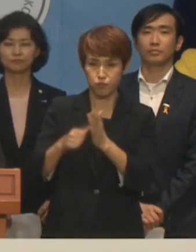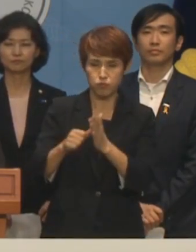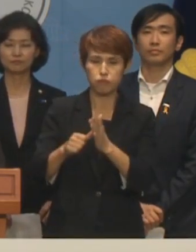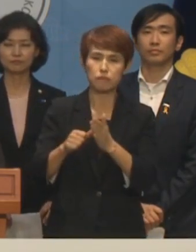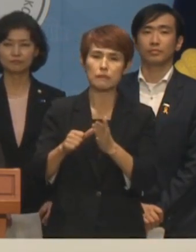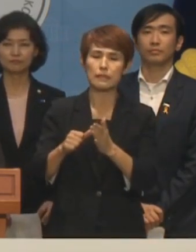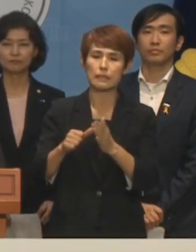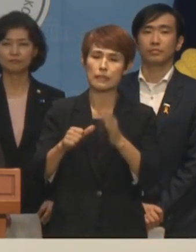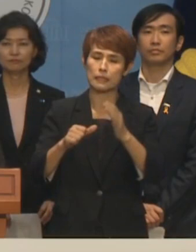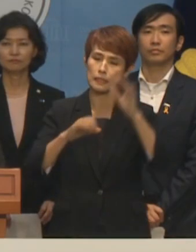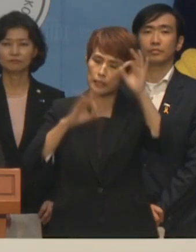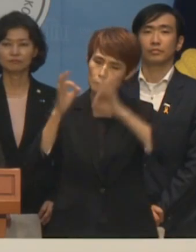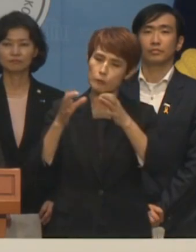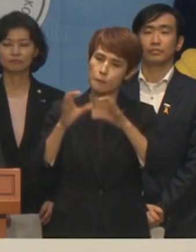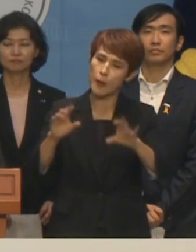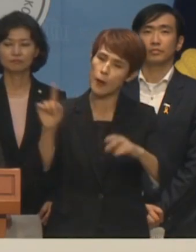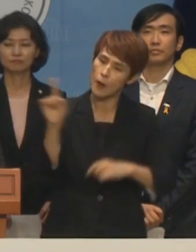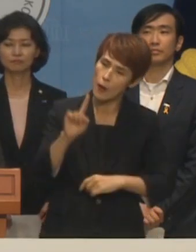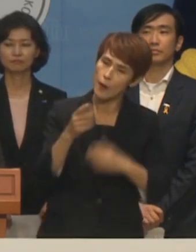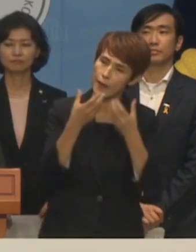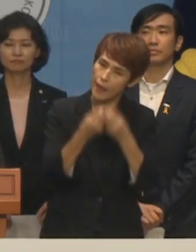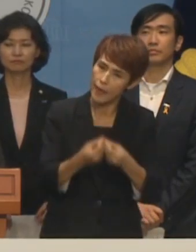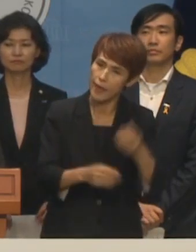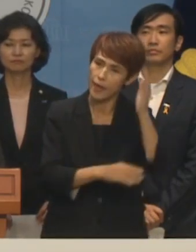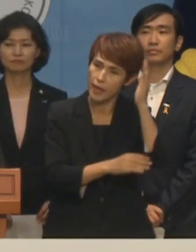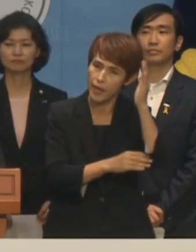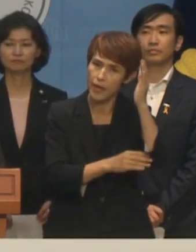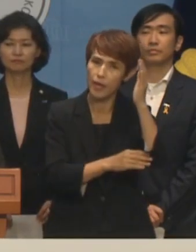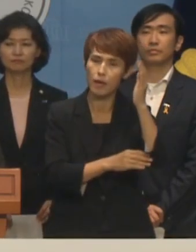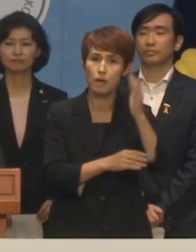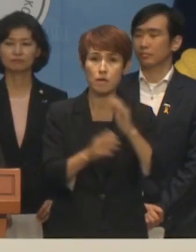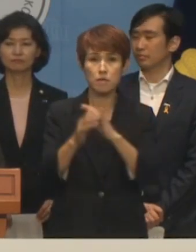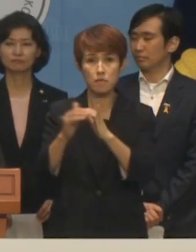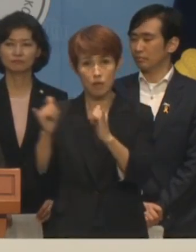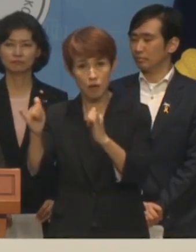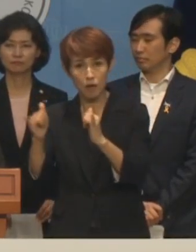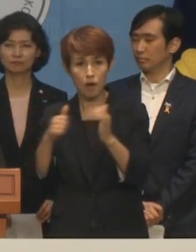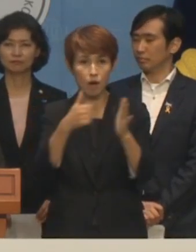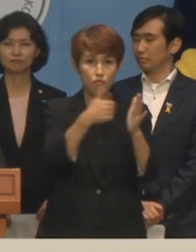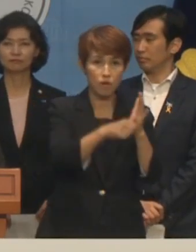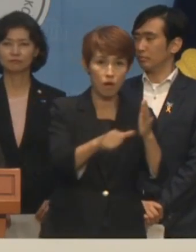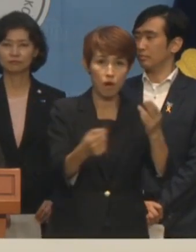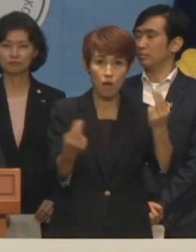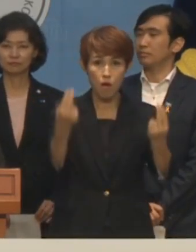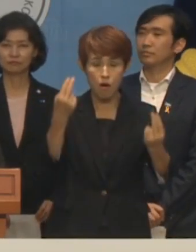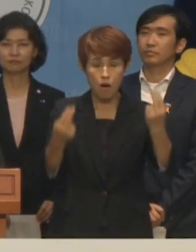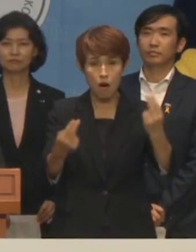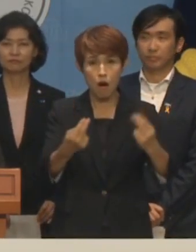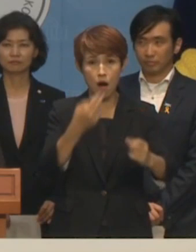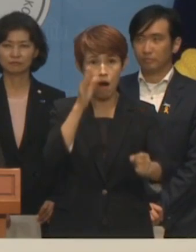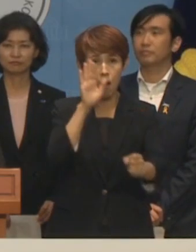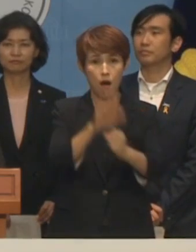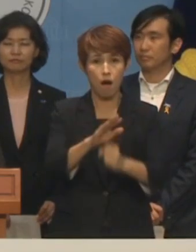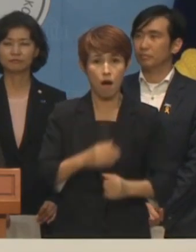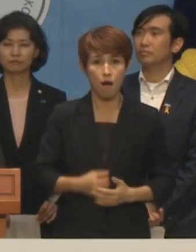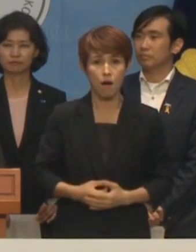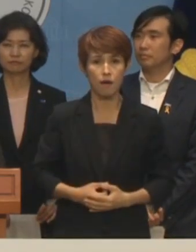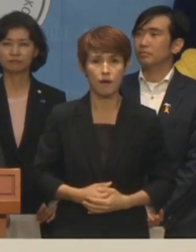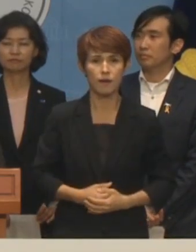실수로 파손했다고 가정하고 라며 한 인간의 목숨을 군 장비에 빗대는 망언을